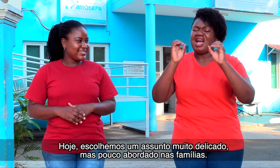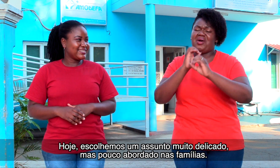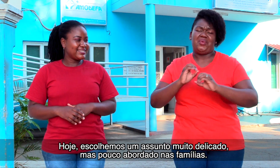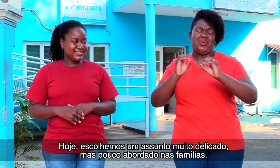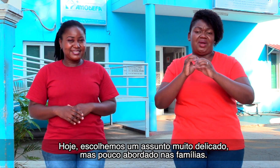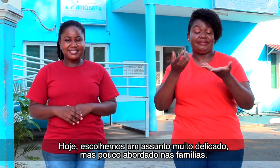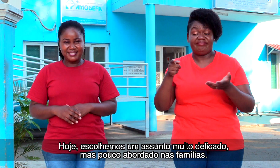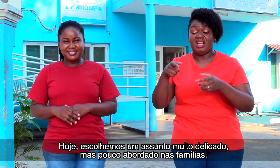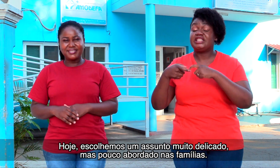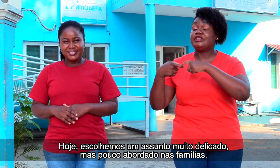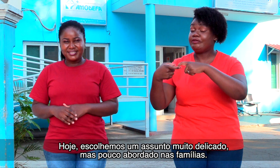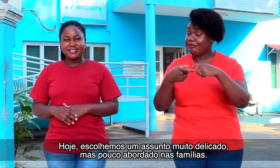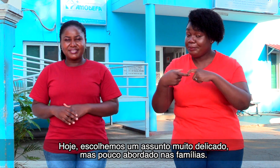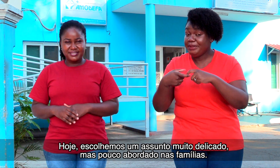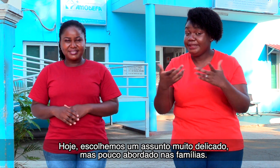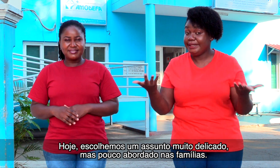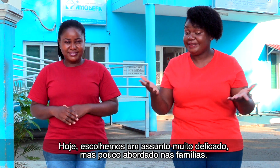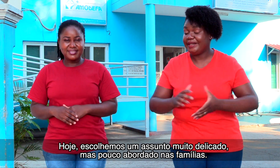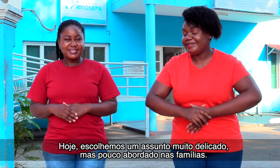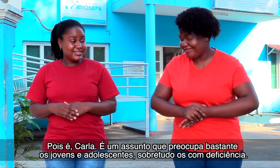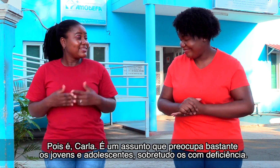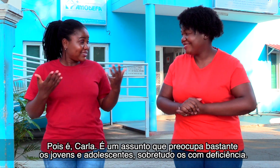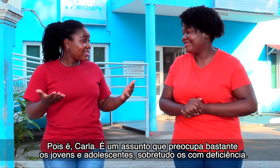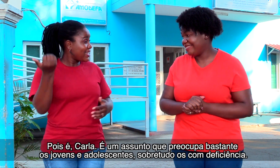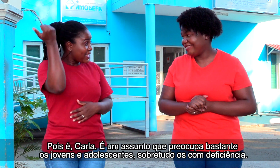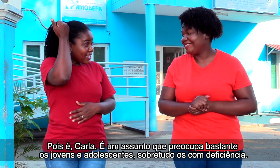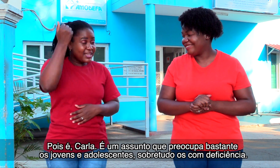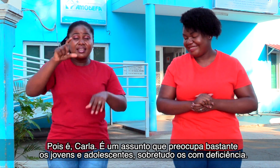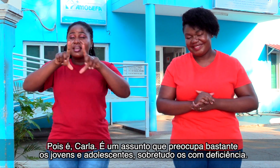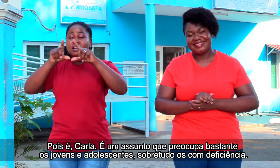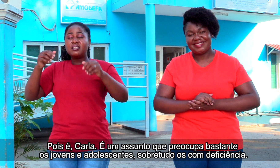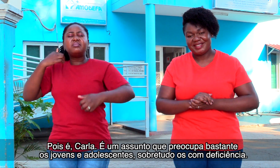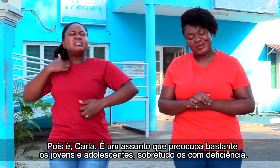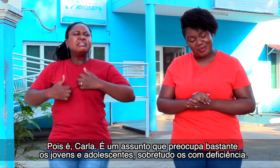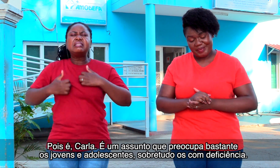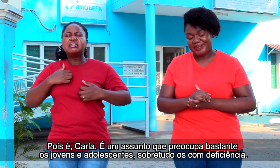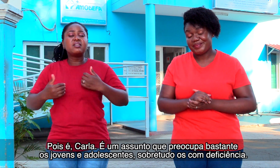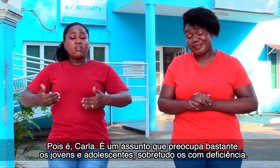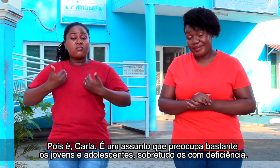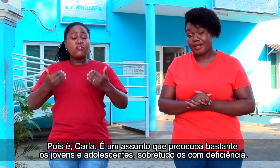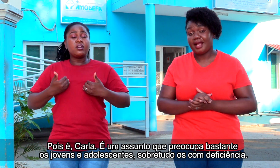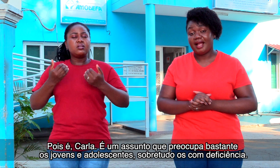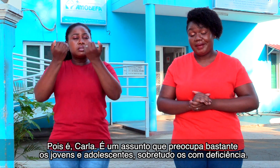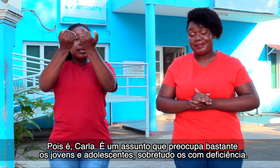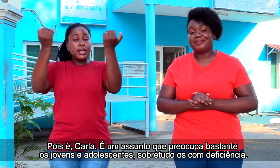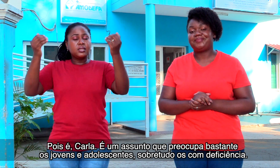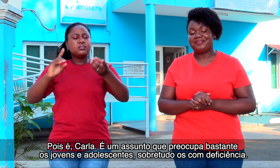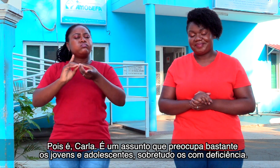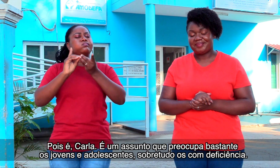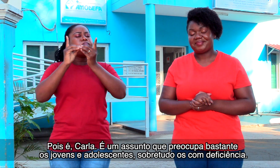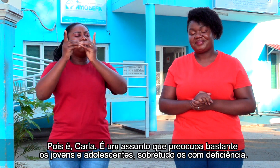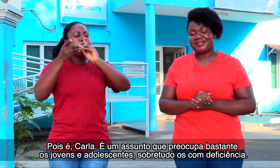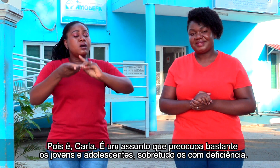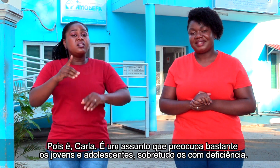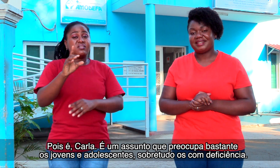muito delicado, mas pouco abordado nas famílias. Pois é, Carla. É um assunto que preocupa bastante os jovens e